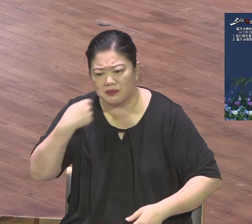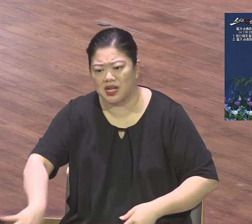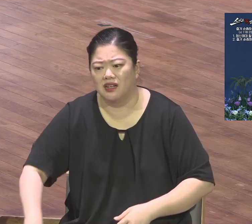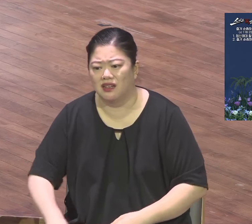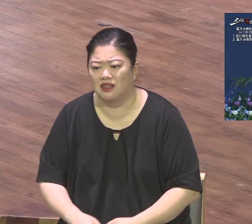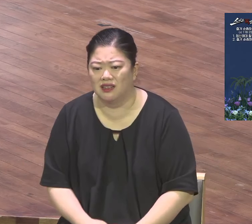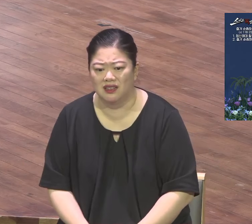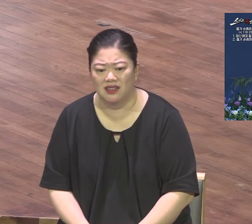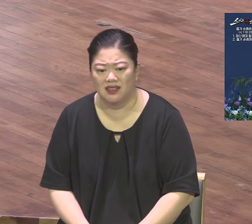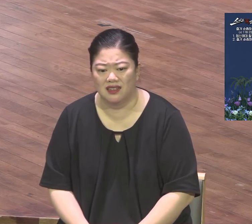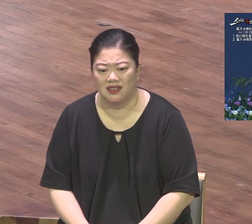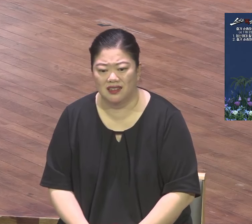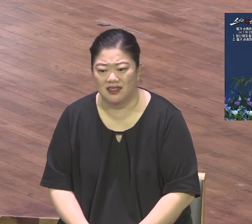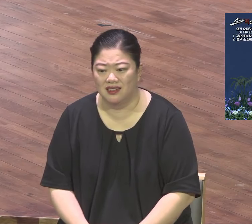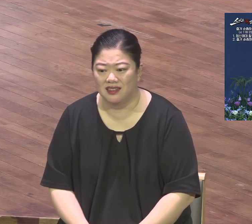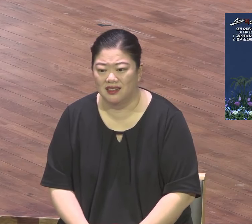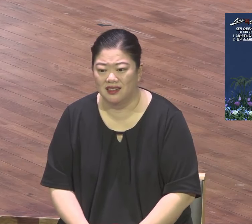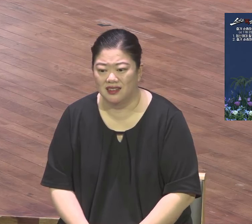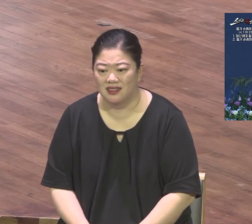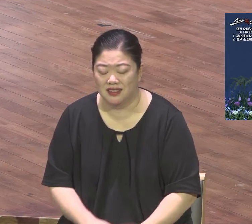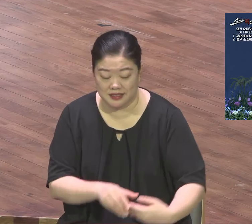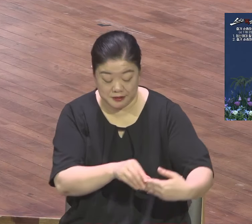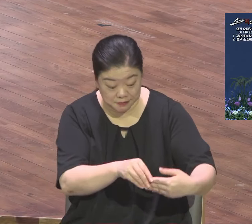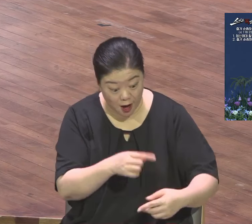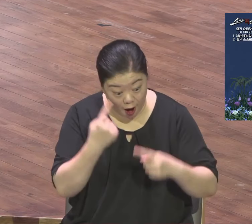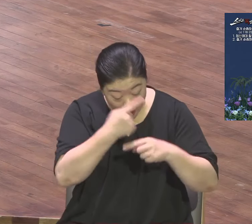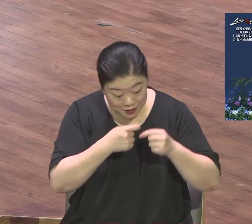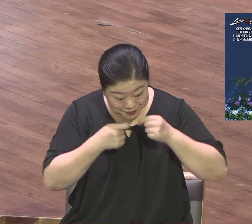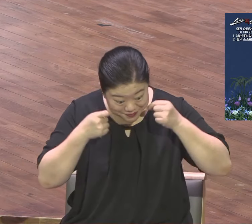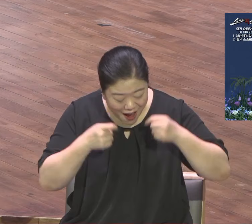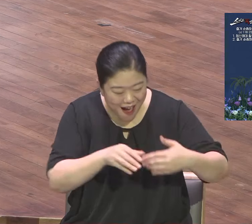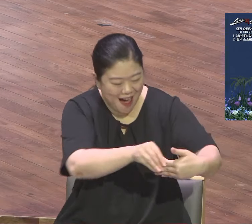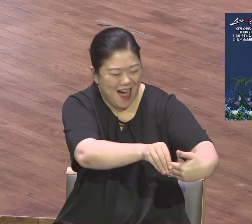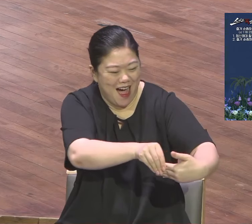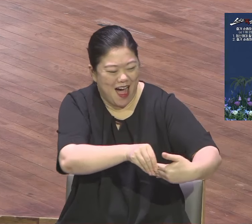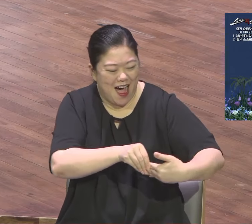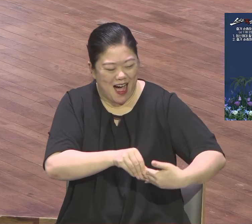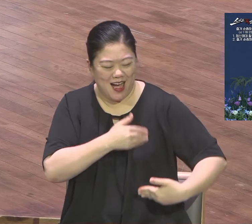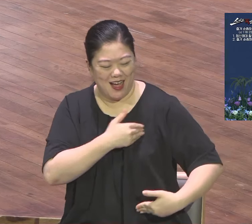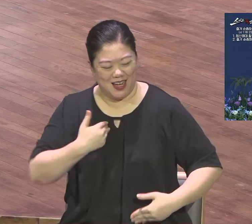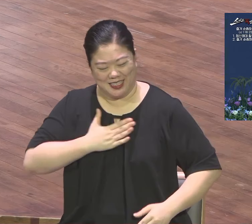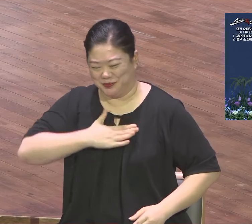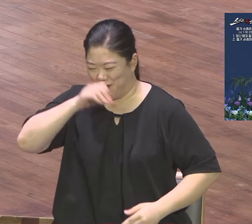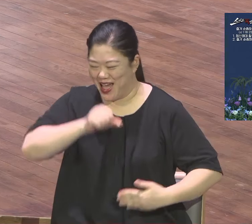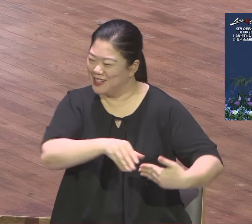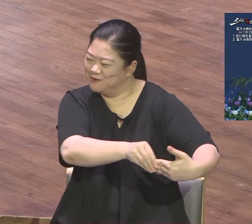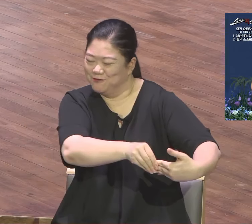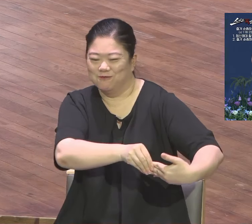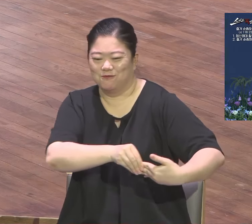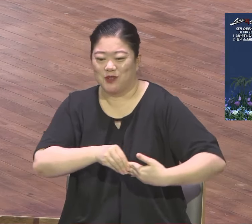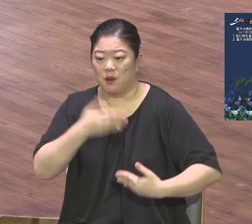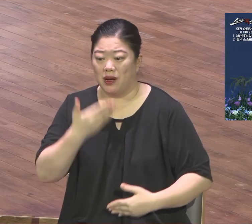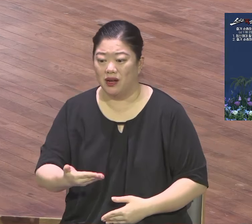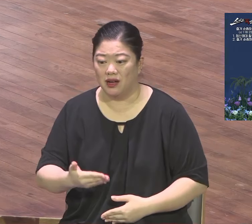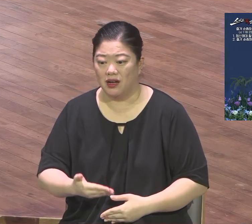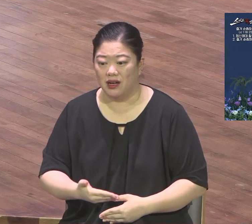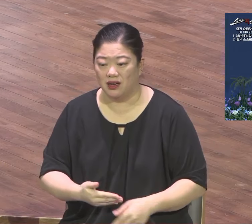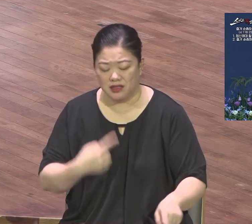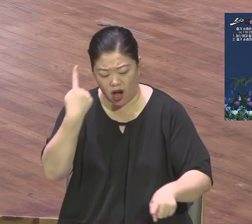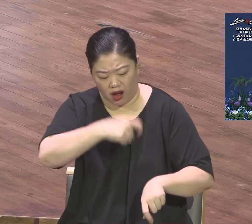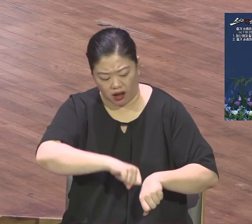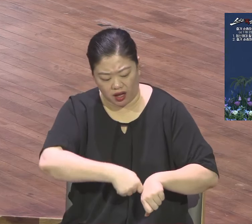하나님도 잘 보여야 돼, 그 대신. 아멘. 하나님, 하나님 앞에 잘 보이게 해야 좋사사. 의식을 하죠,